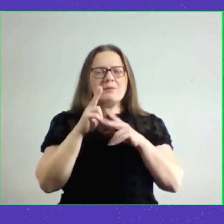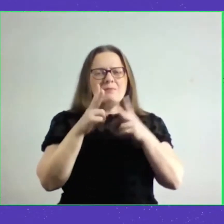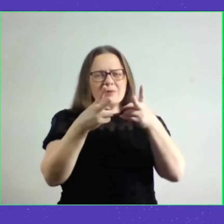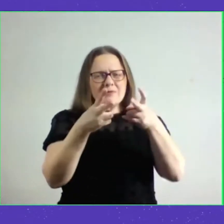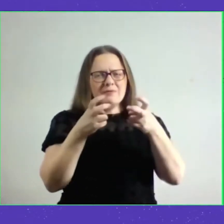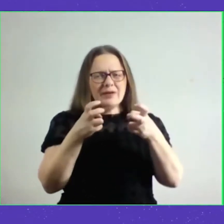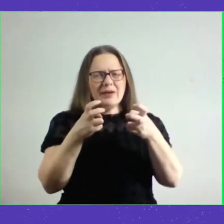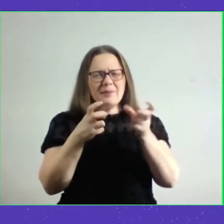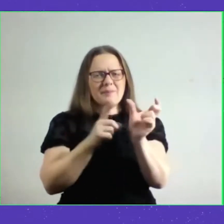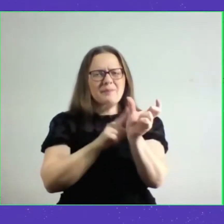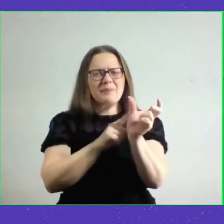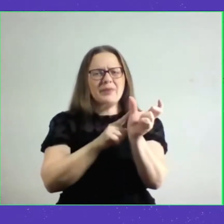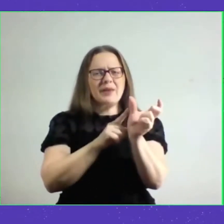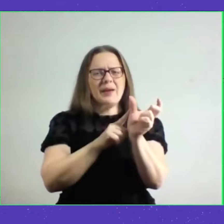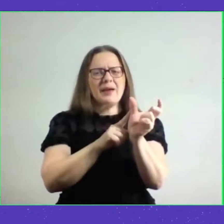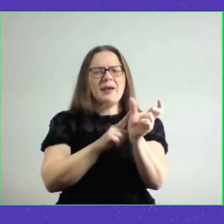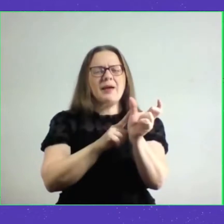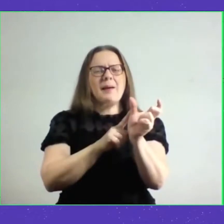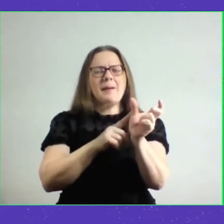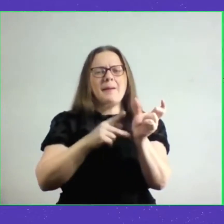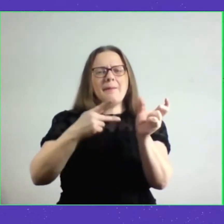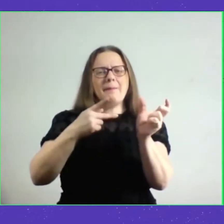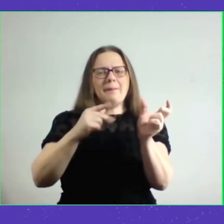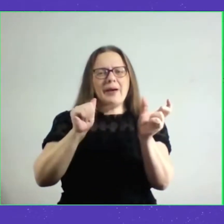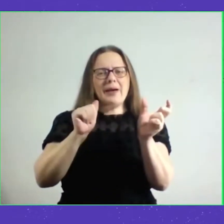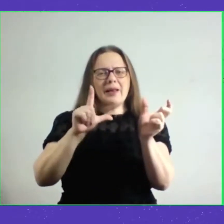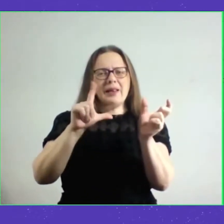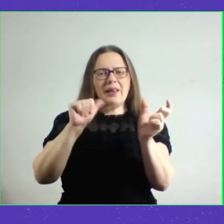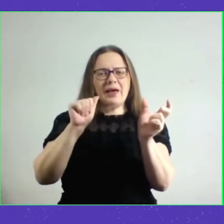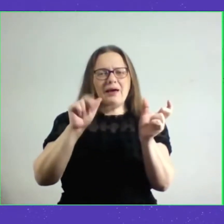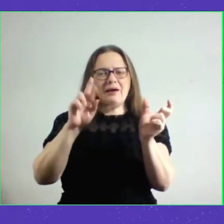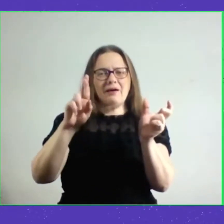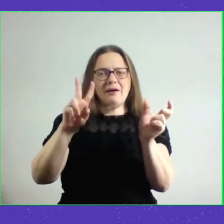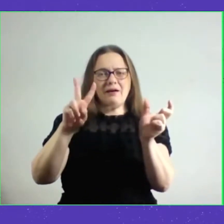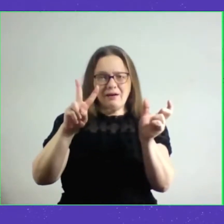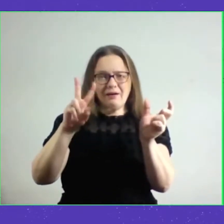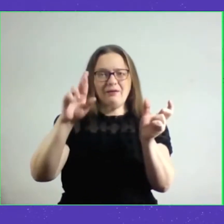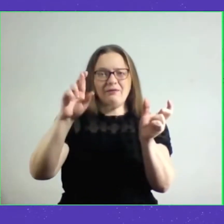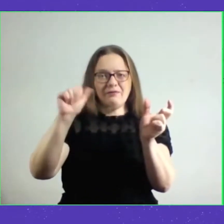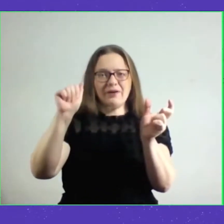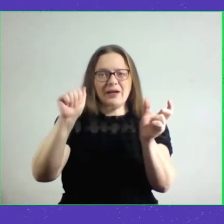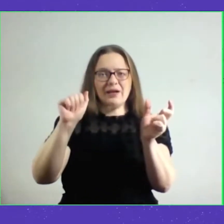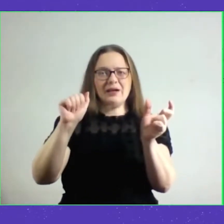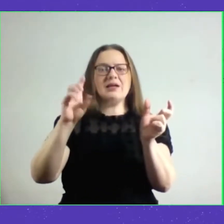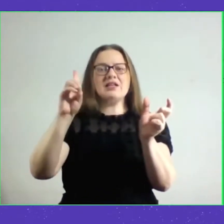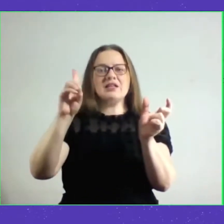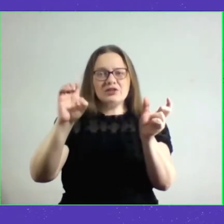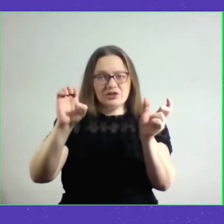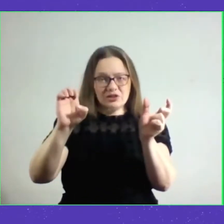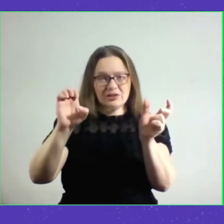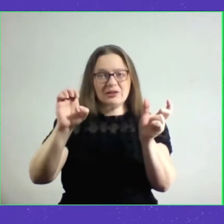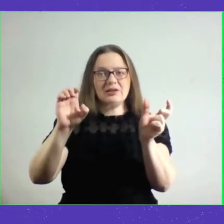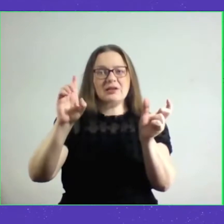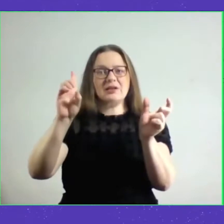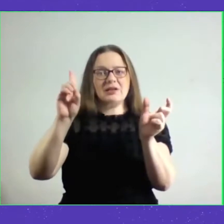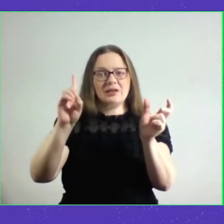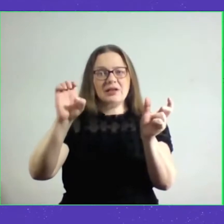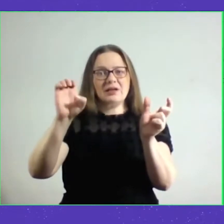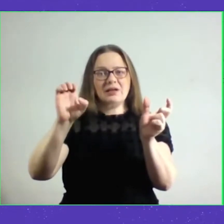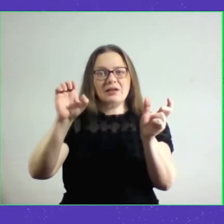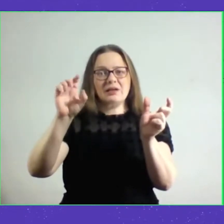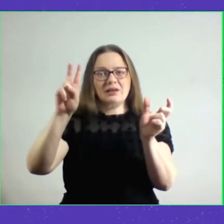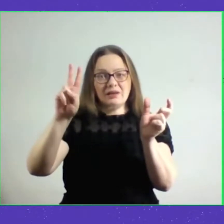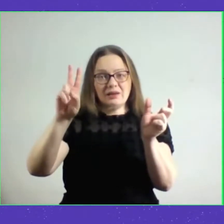palavra de Deus, a palavra do Senhor, a palavra profética, nós não estamos falando de doutrina, nós não estamos falando de